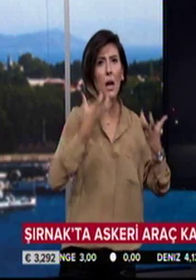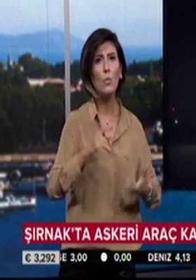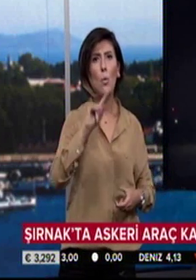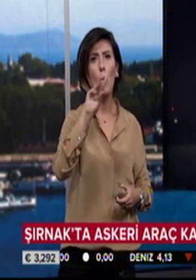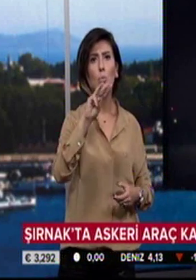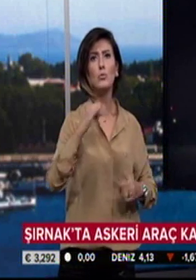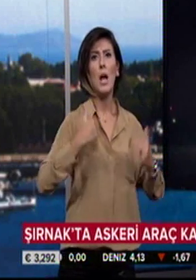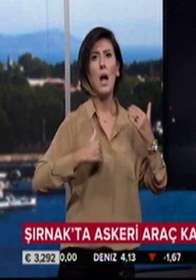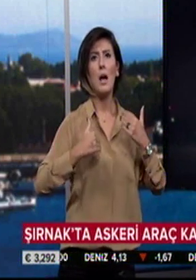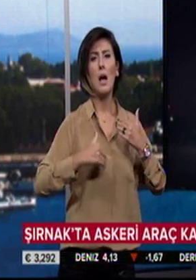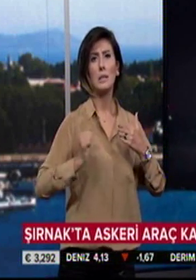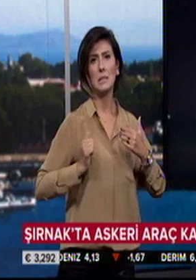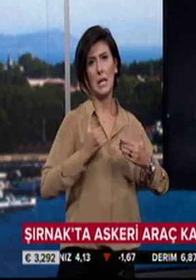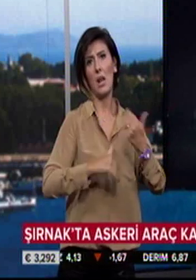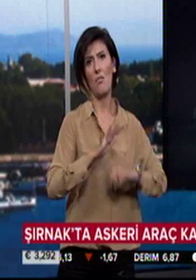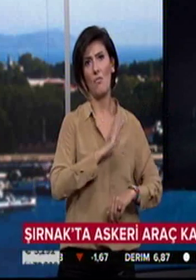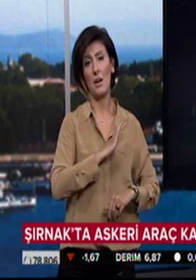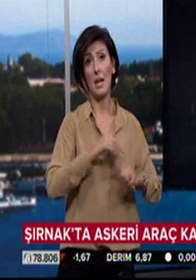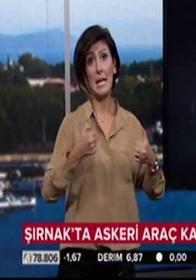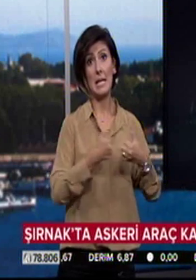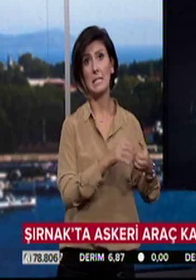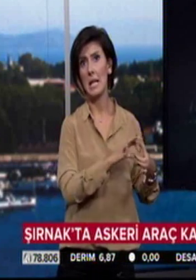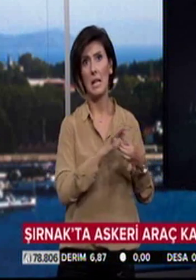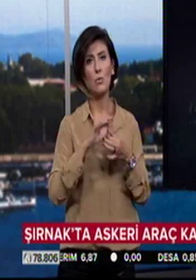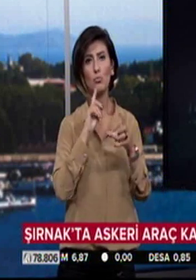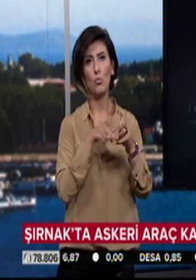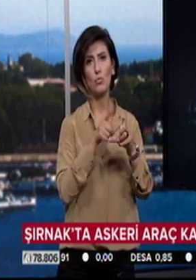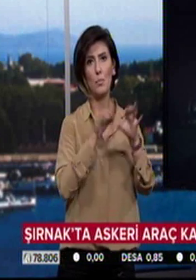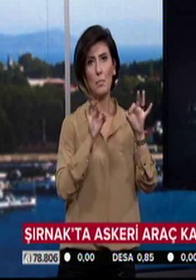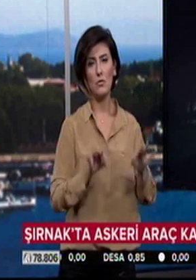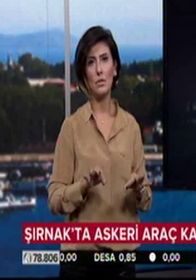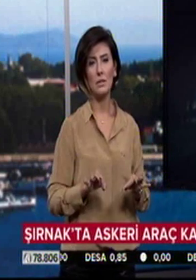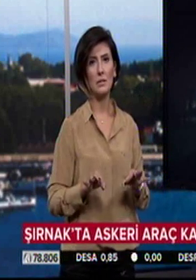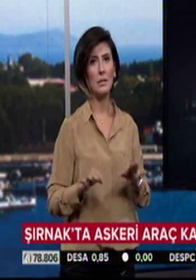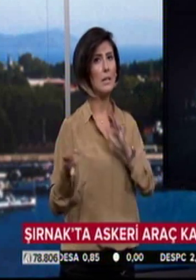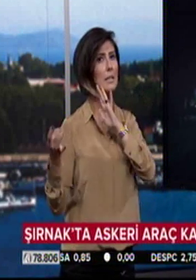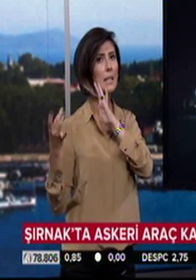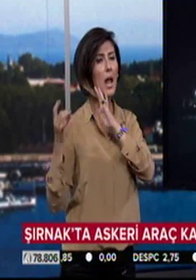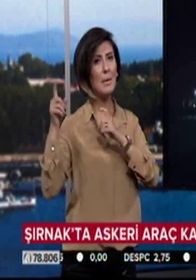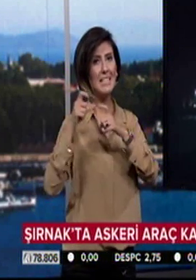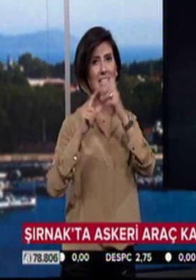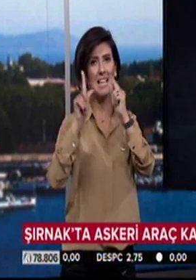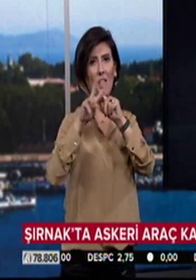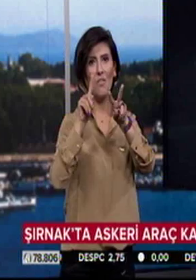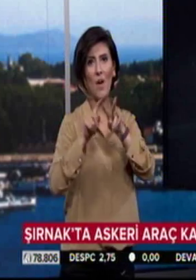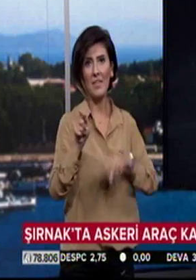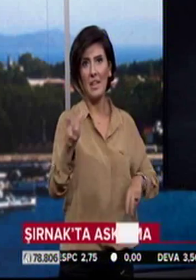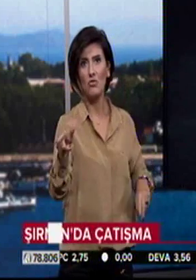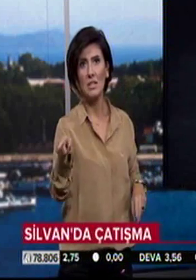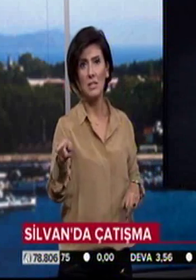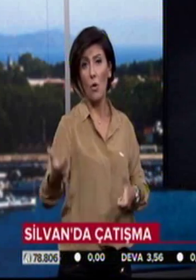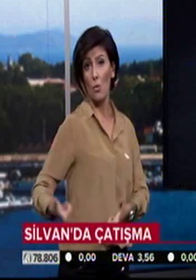ağır, 13 asker yaralandı. Kazayla ilgili soruşturma başlatıldı. Diyarbakır'ın Silvan